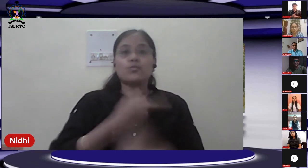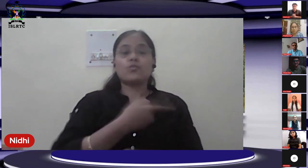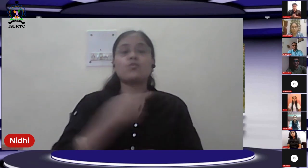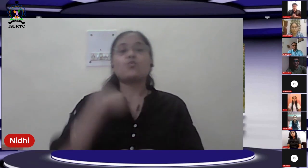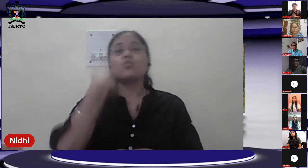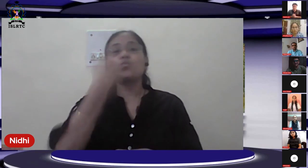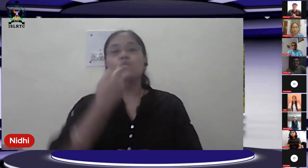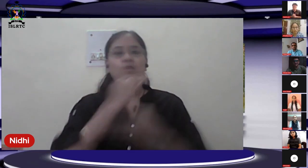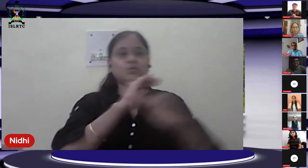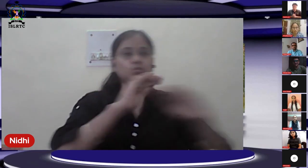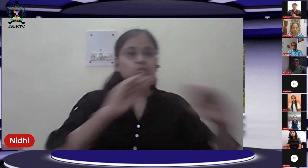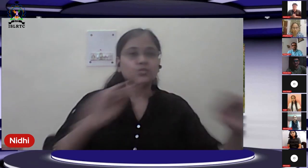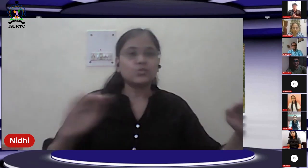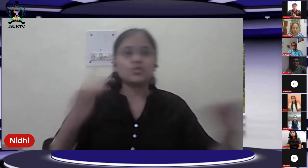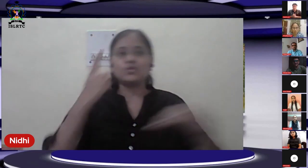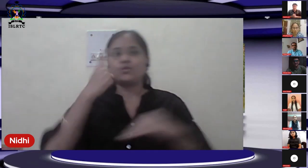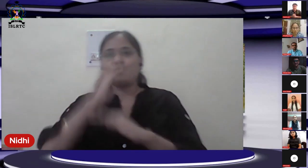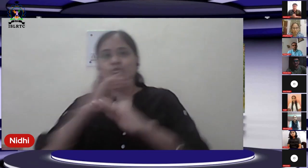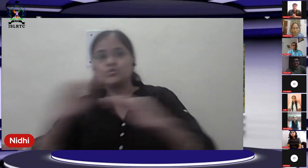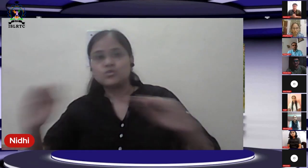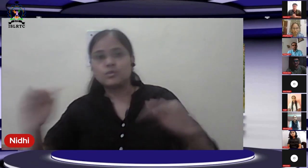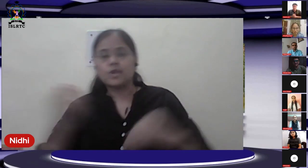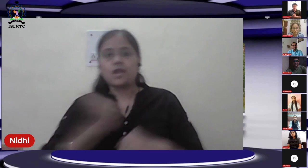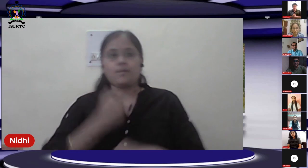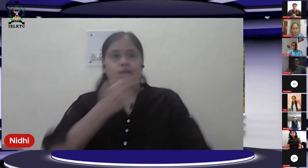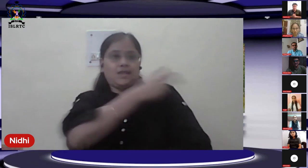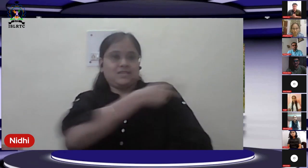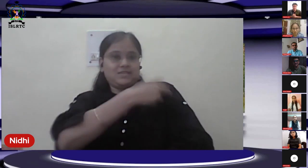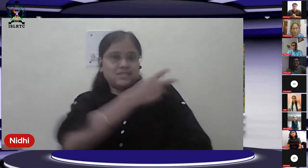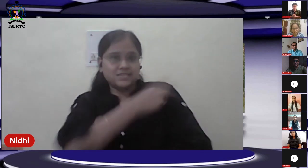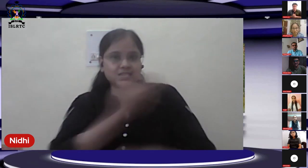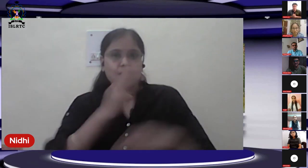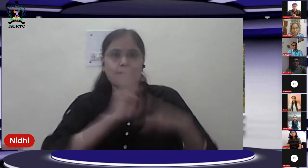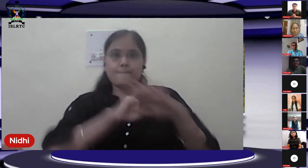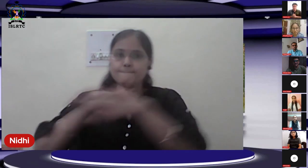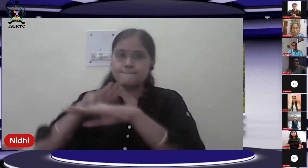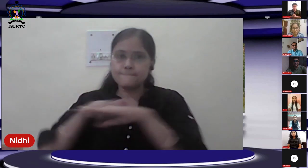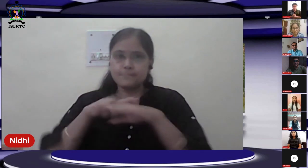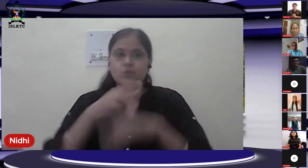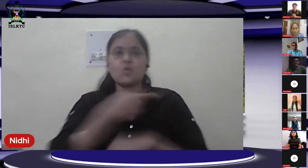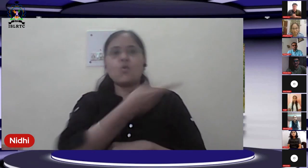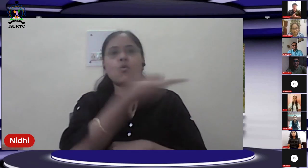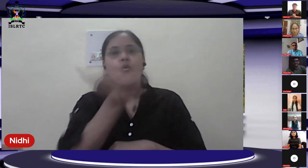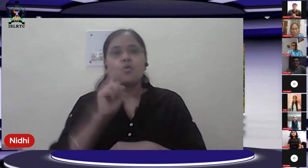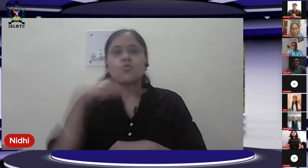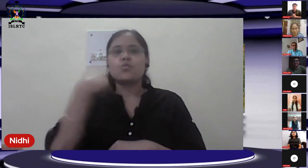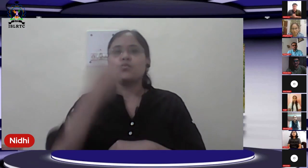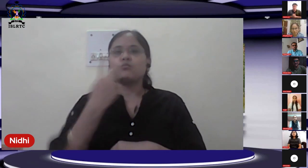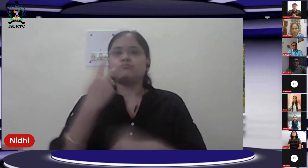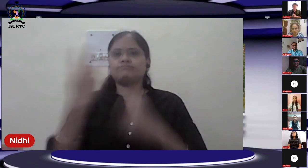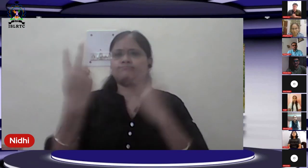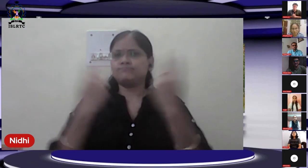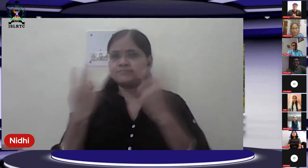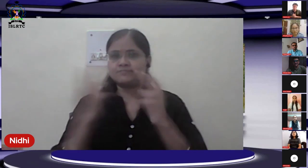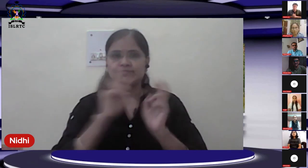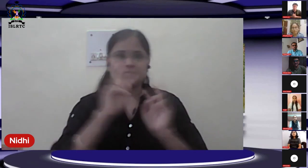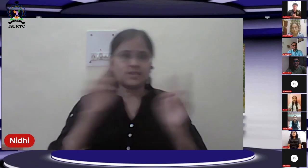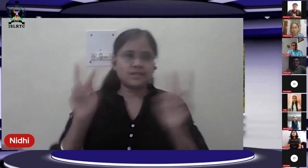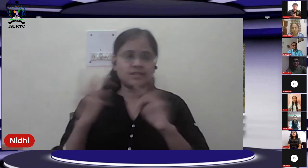हमारा स्टाफ मेंबर्स जो हमें देख रहा है, सुन रहा है, उन सभी को मैं हार्दिक अभिनंदन करता हूँ, स्वागत करता हूँ कि आप